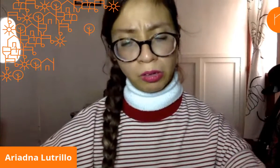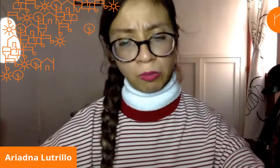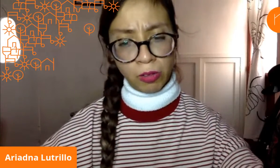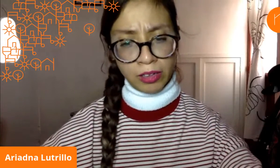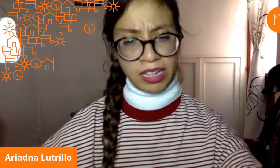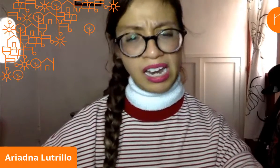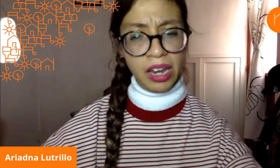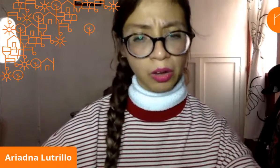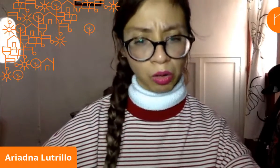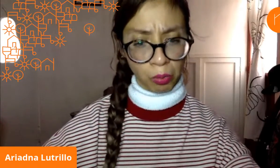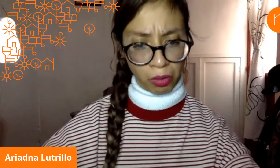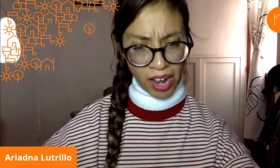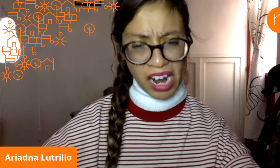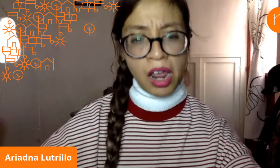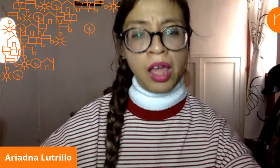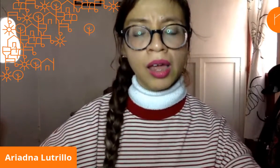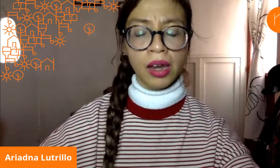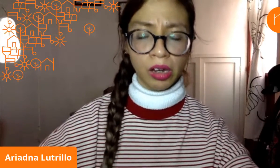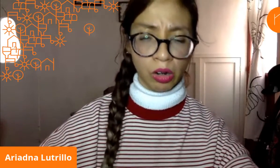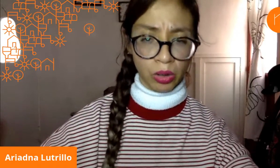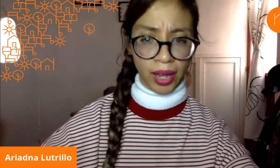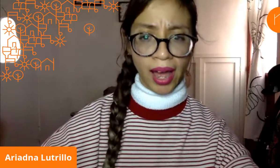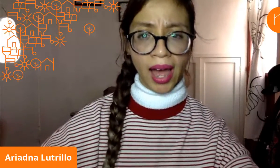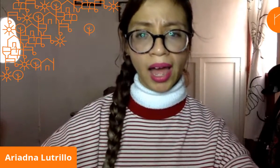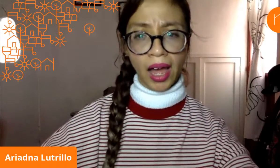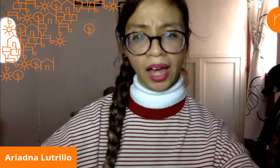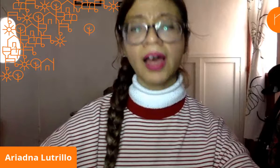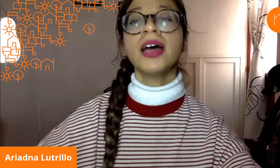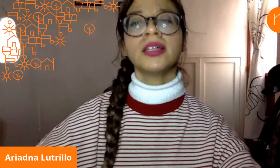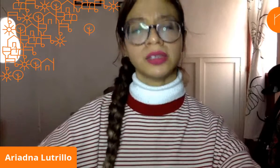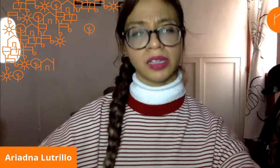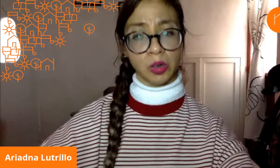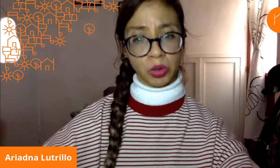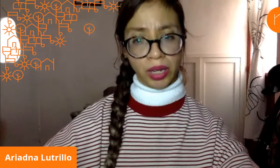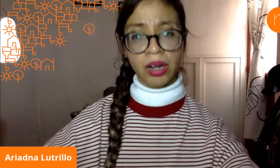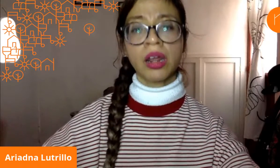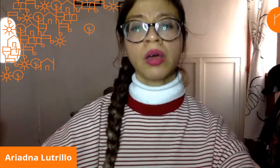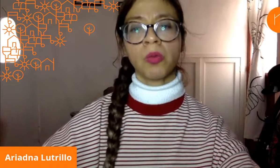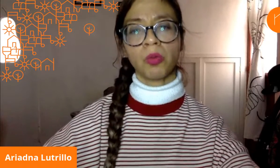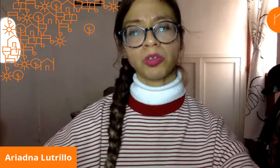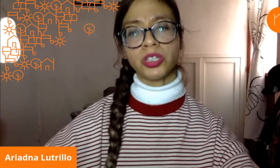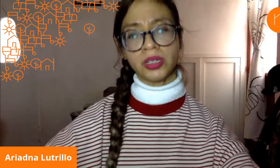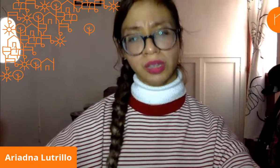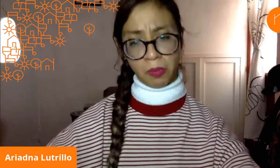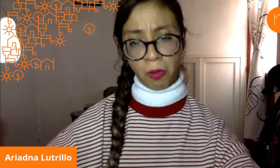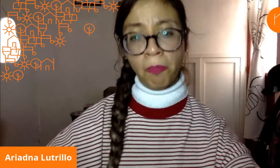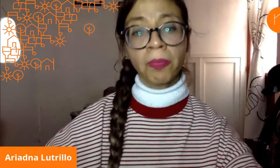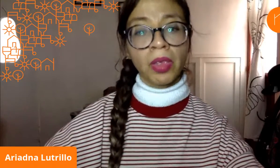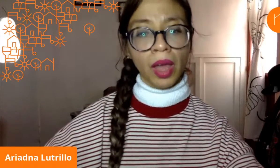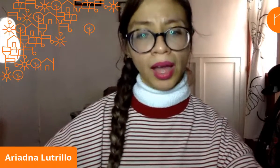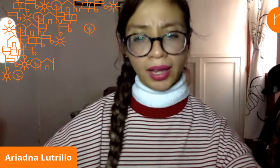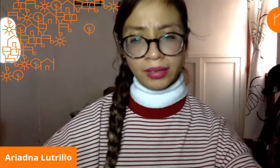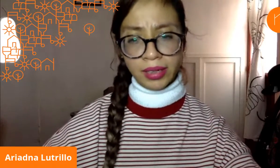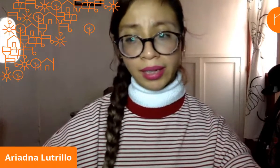expresión facial y corporal lo da a denotar muchísimo. Así